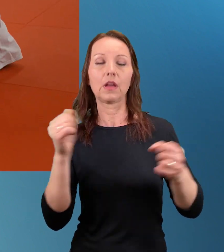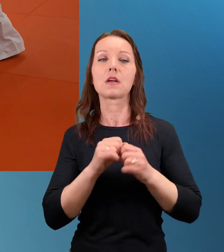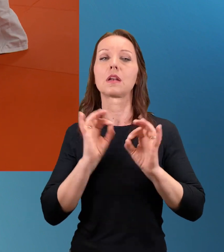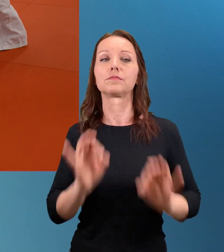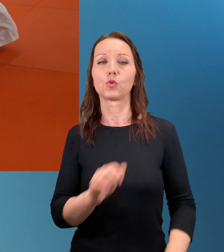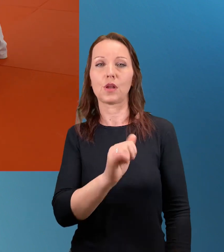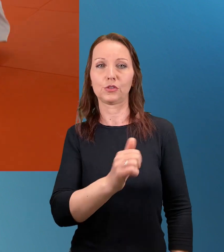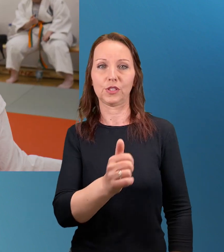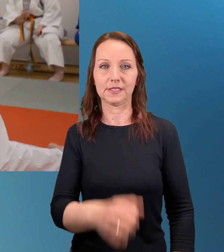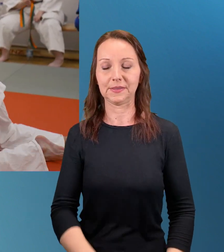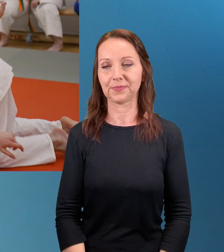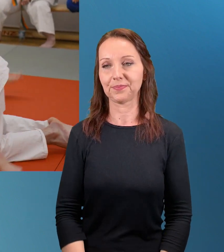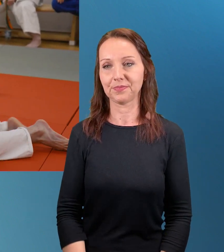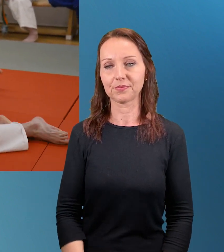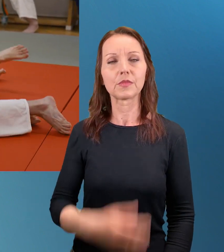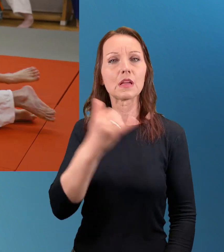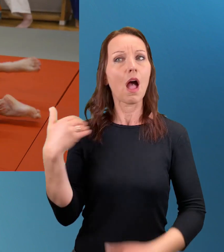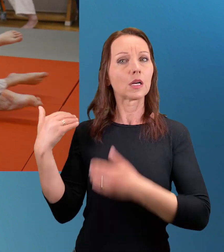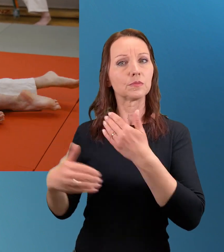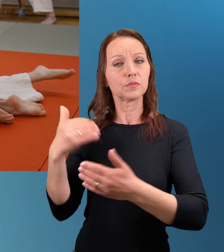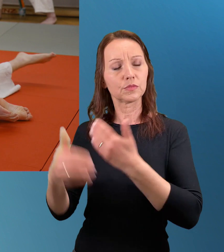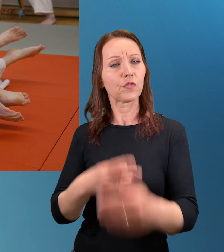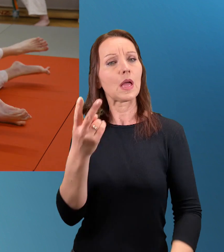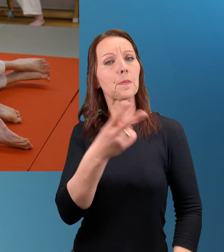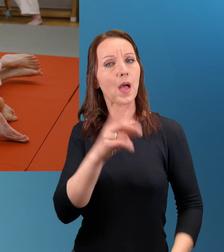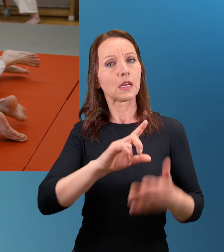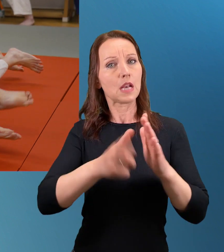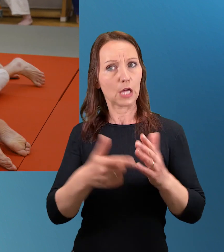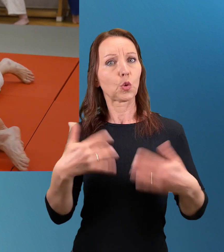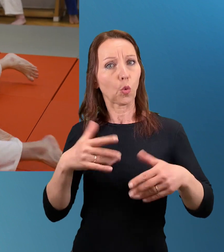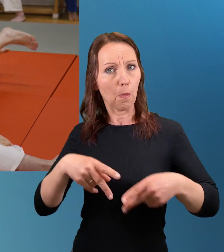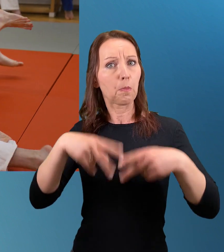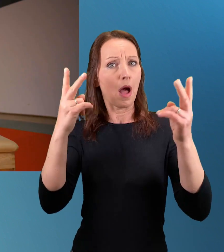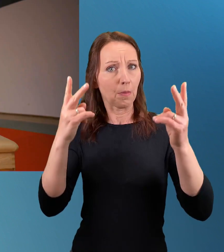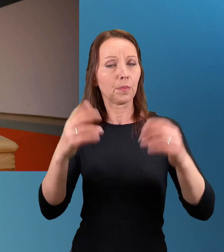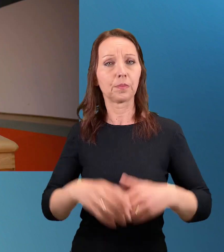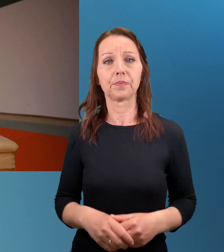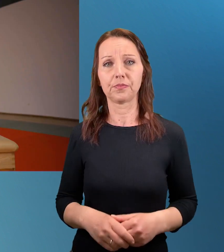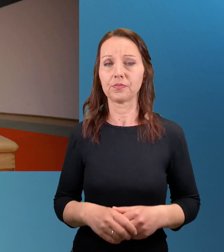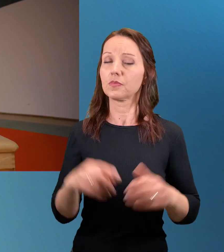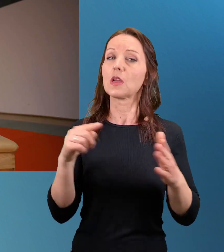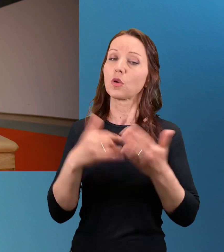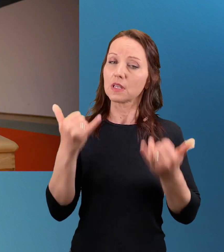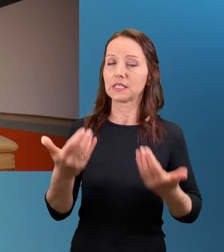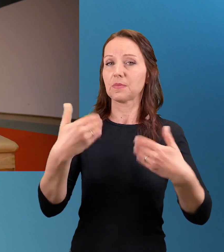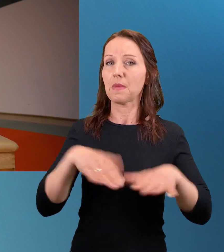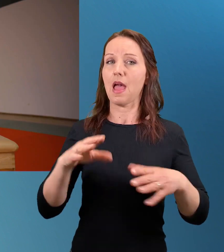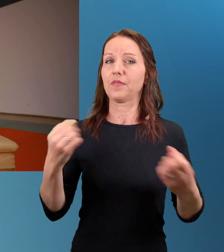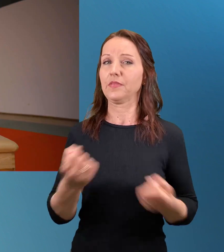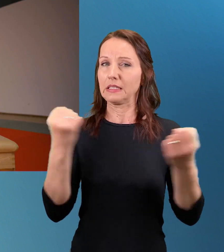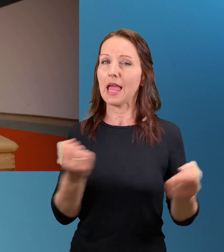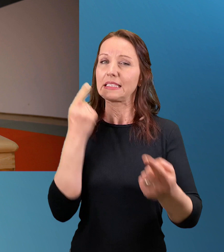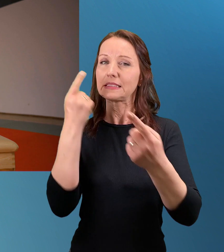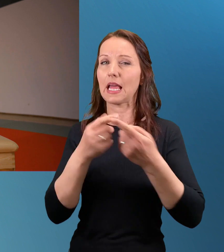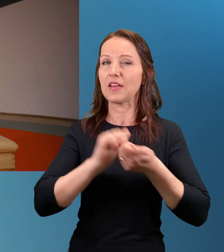Die letzten paar Jahre haben beide einen ziemlichen Sprung gemacht, weil wir halt sehr jetzt auch auf Wettkampf trainieren